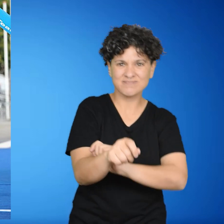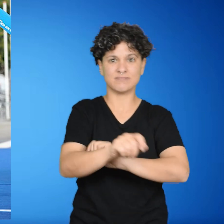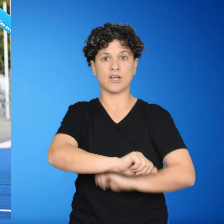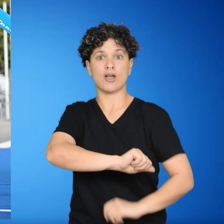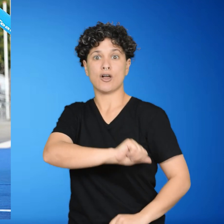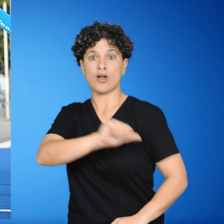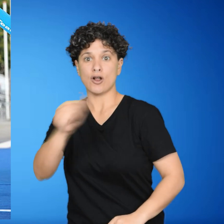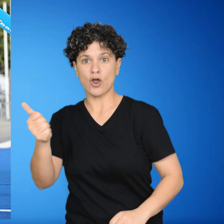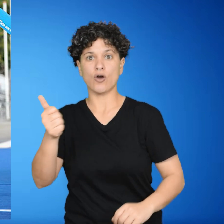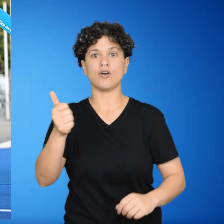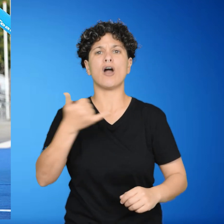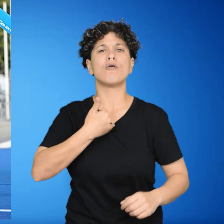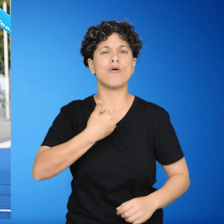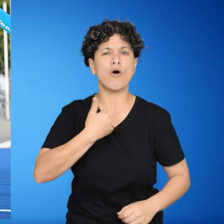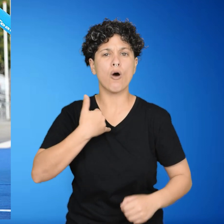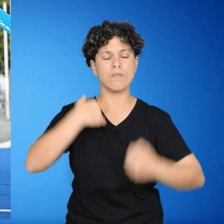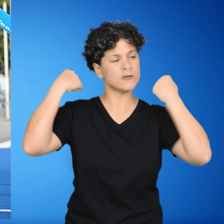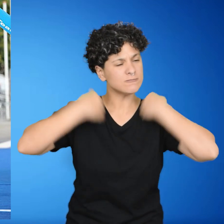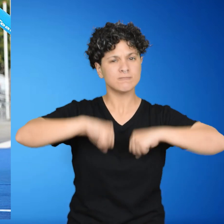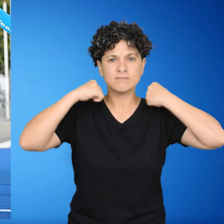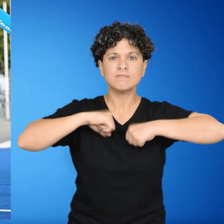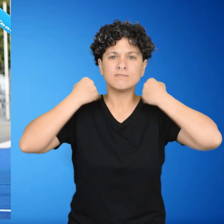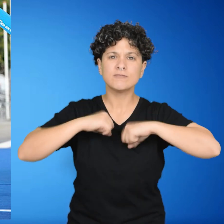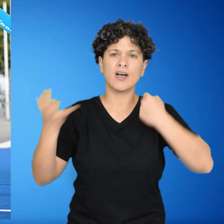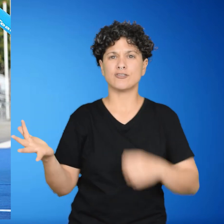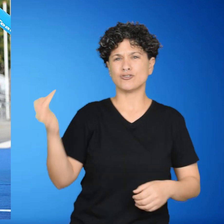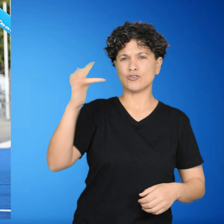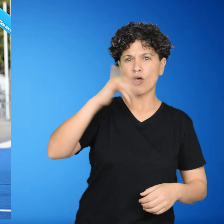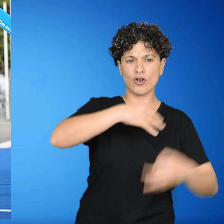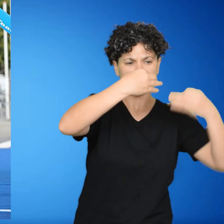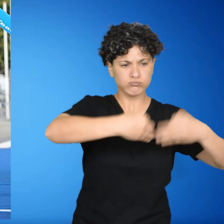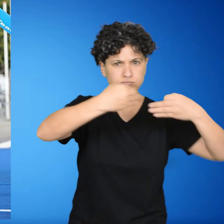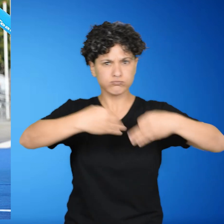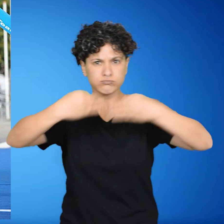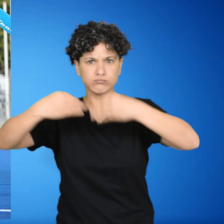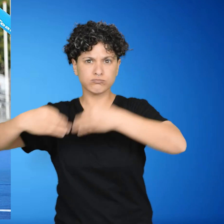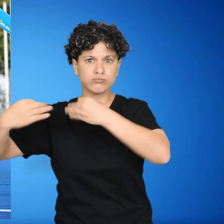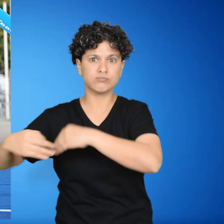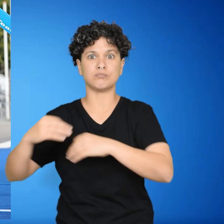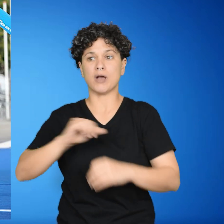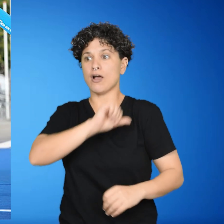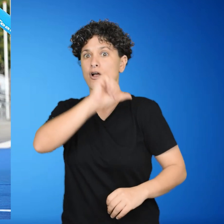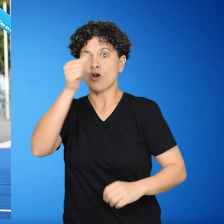desafío su secreto era la disciplina dando el máximo para poder competir al más alto